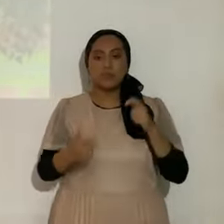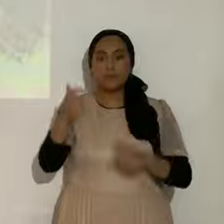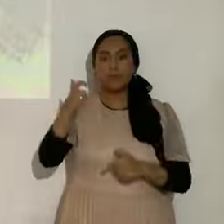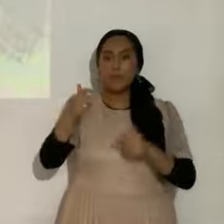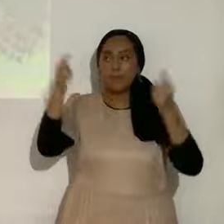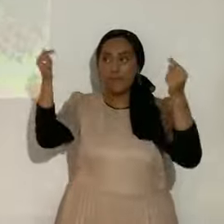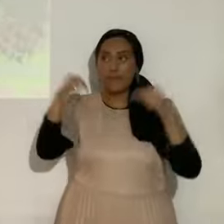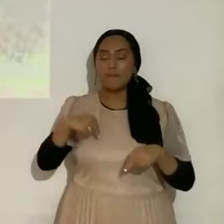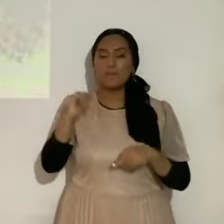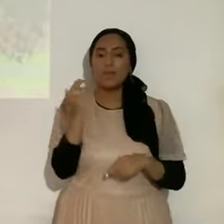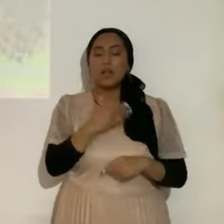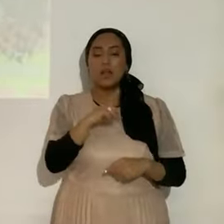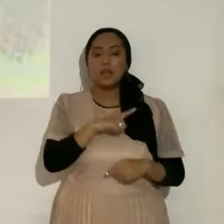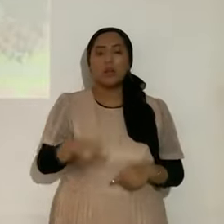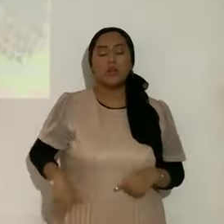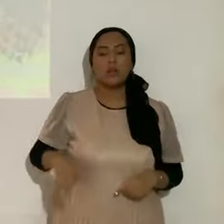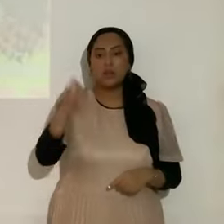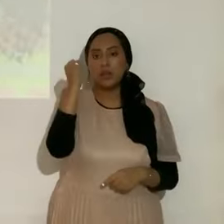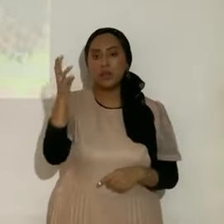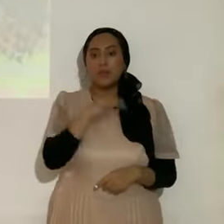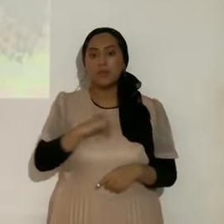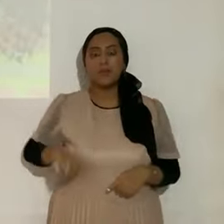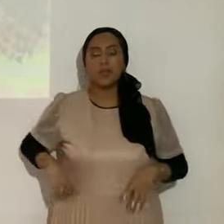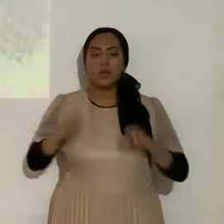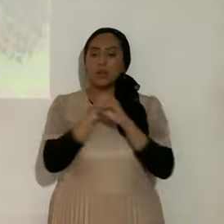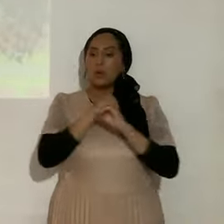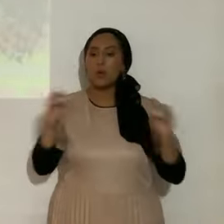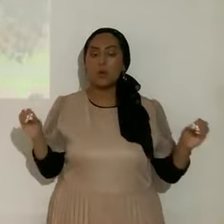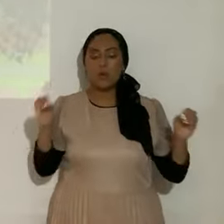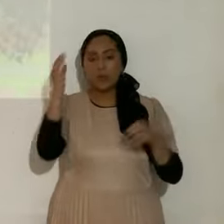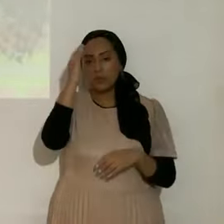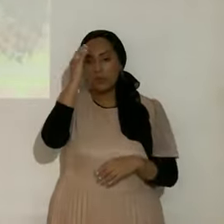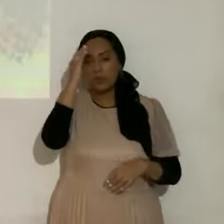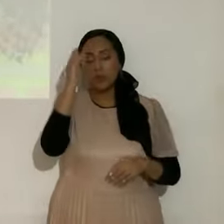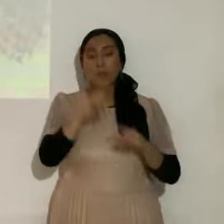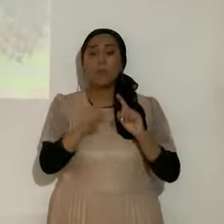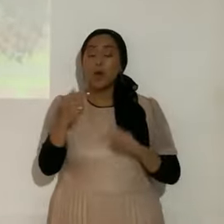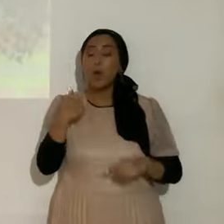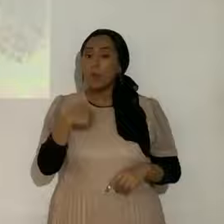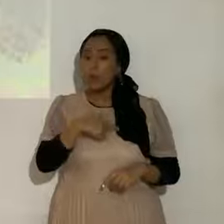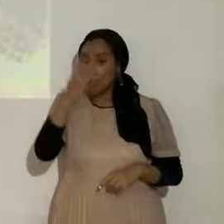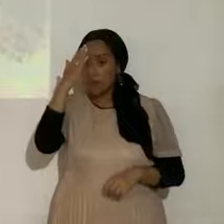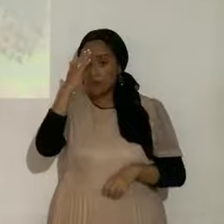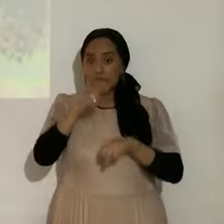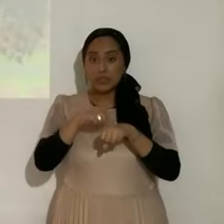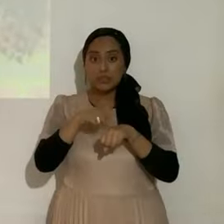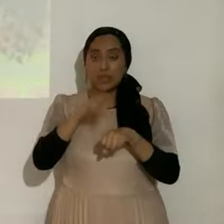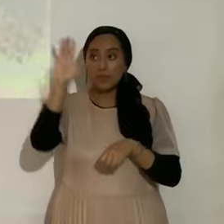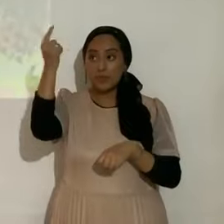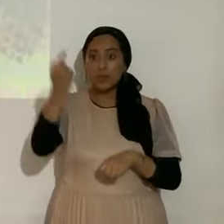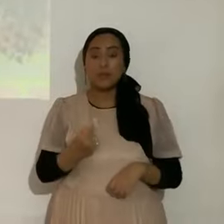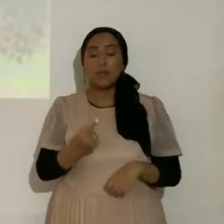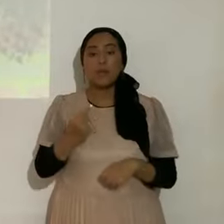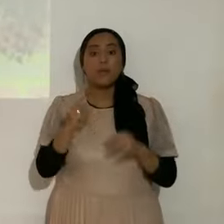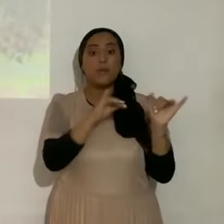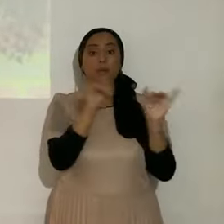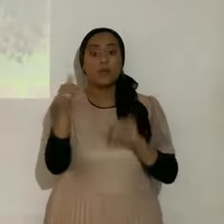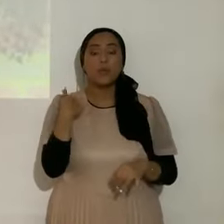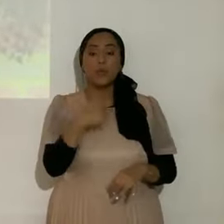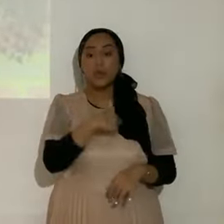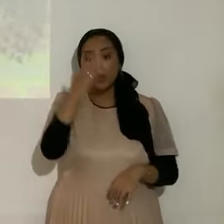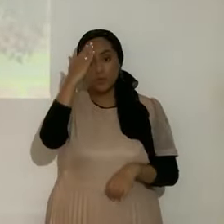Adón Yahshua HaMashiach, nadie la sabe. ¿Sí? Pero sí conocemos los tiempos de su venida. Así como conocemos